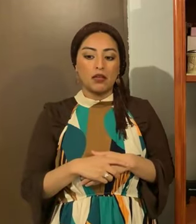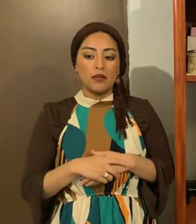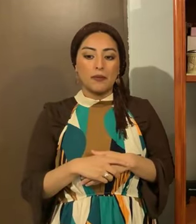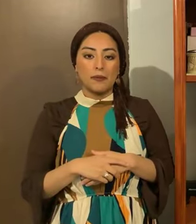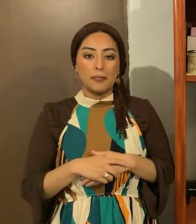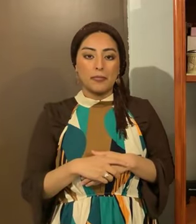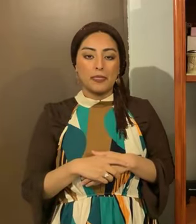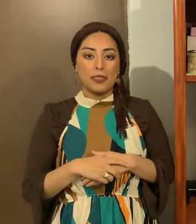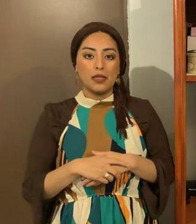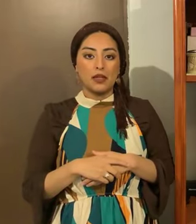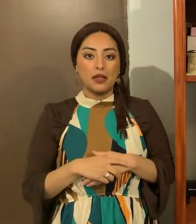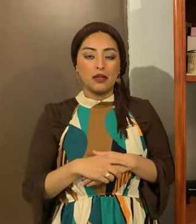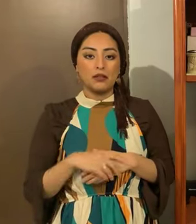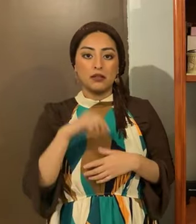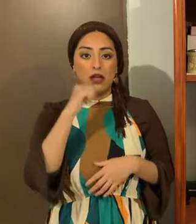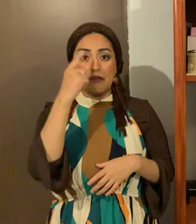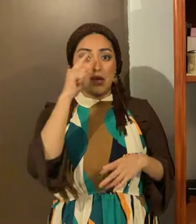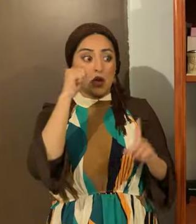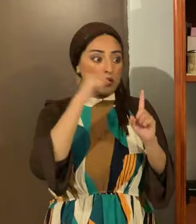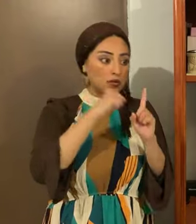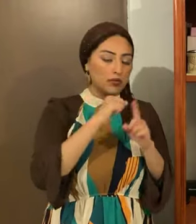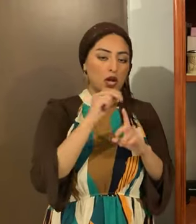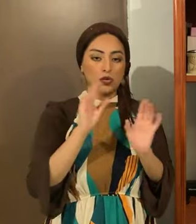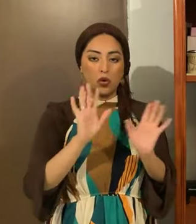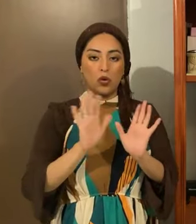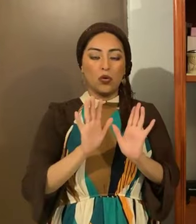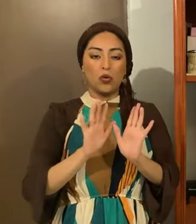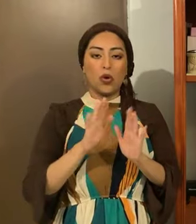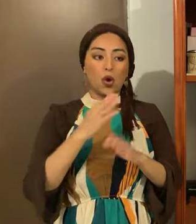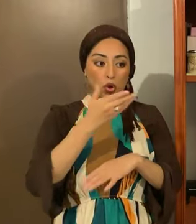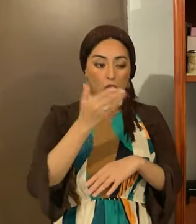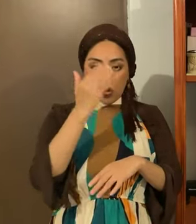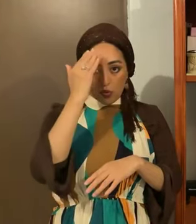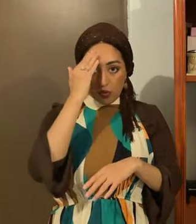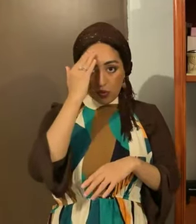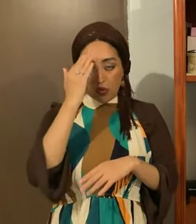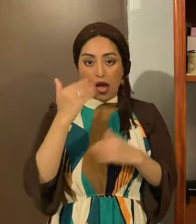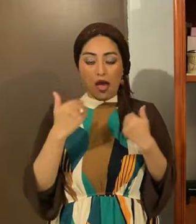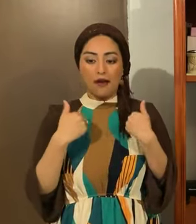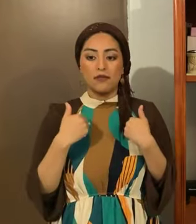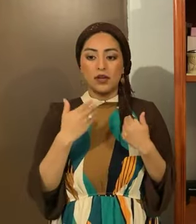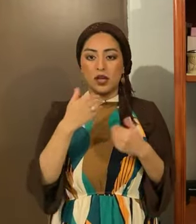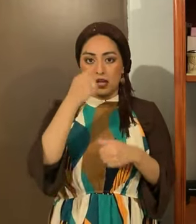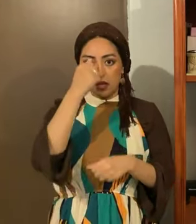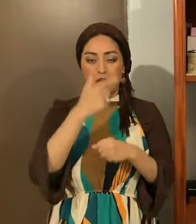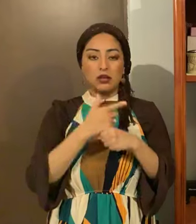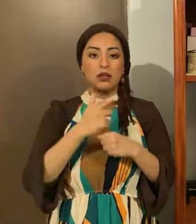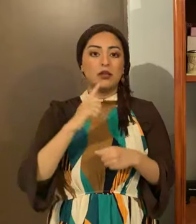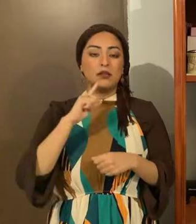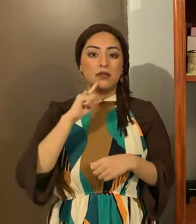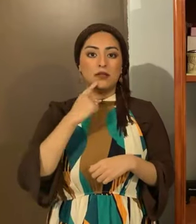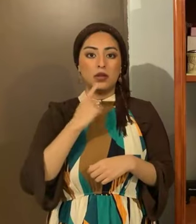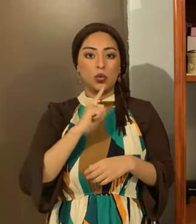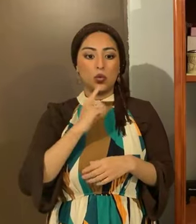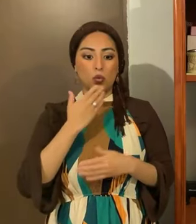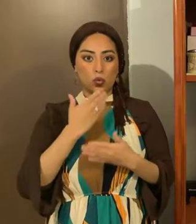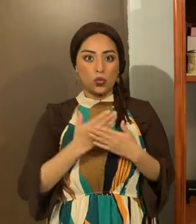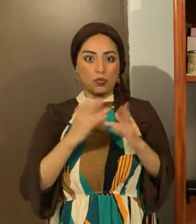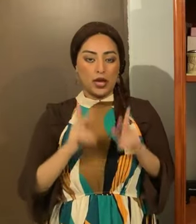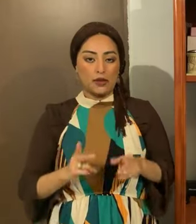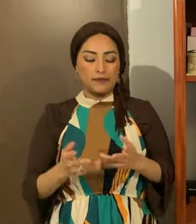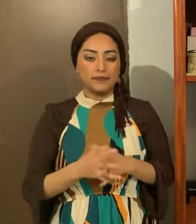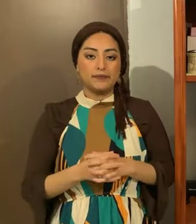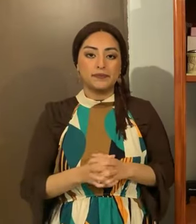Luego, no es para exaltarlo a él, el Eterno sabe que no, sino para que ustedes vean que tenemos un levita bien